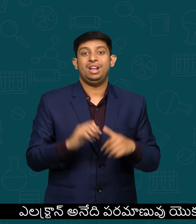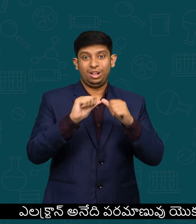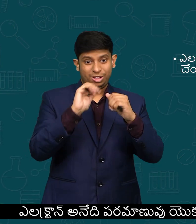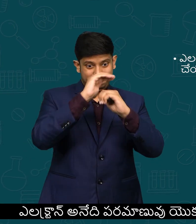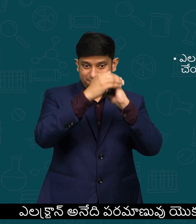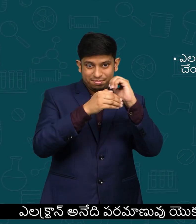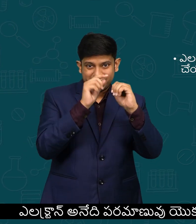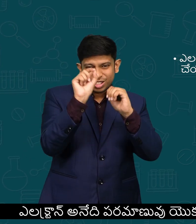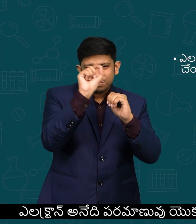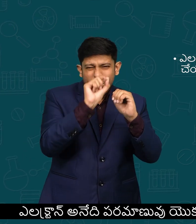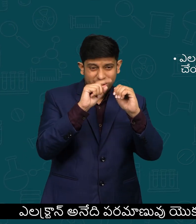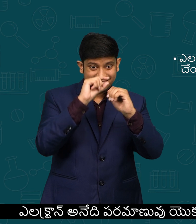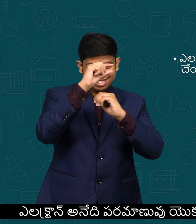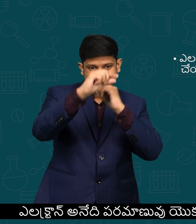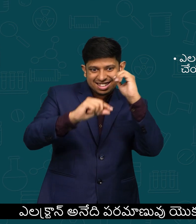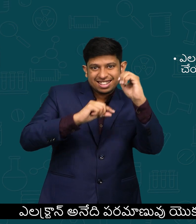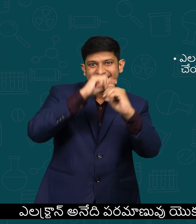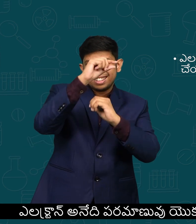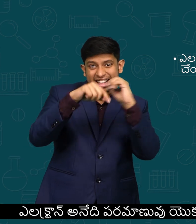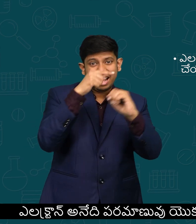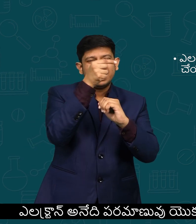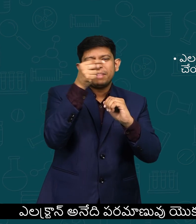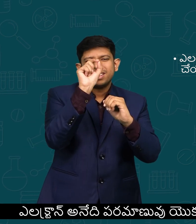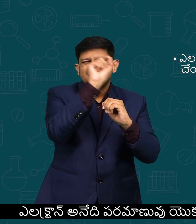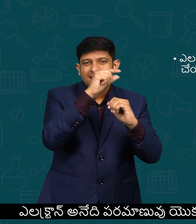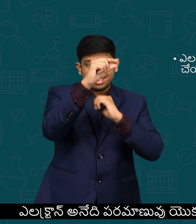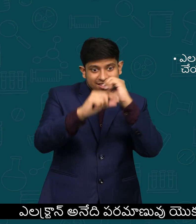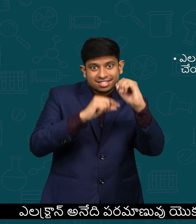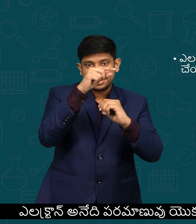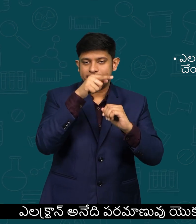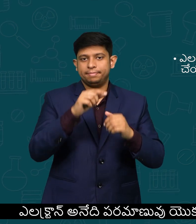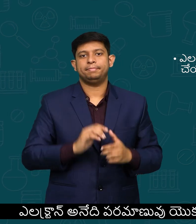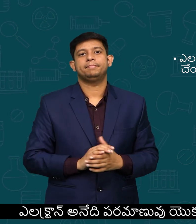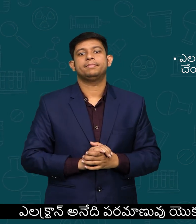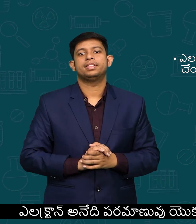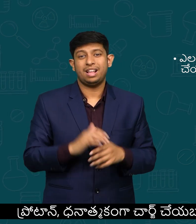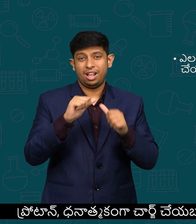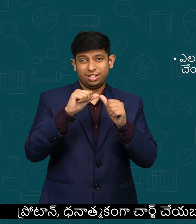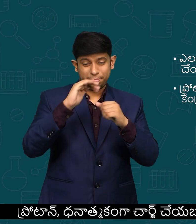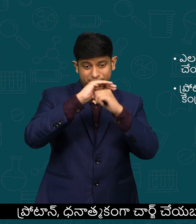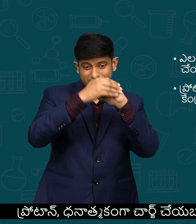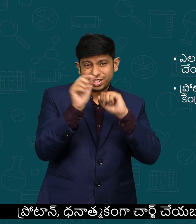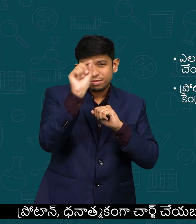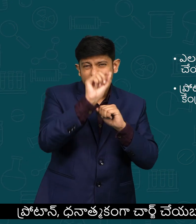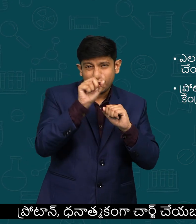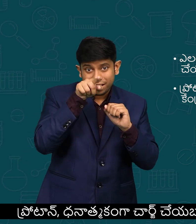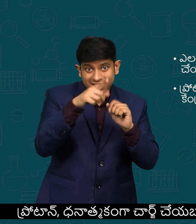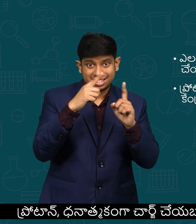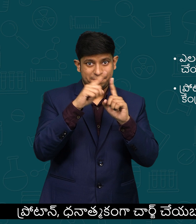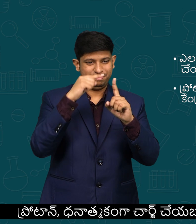ఎలక్ట్రాన్ అనేది పరమాణువు యొక్క ప్రతికూలంగా ఛార్జ్ చేయబడిన కణం. ప్రోటాన్ ధనాత్మకంగా